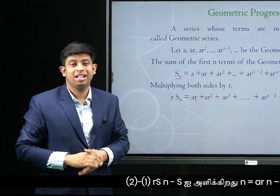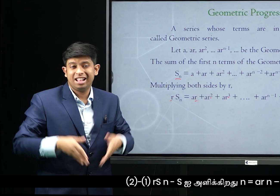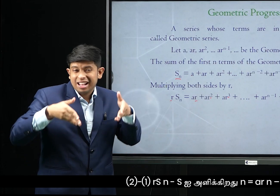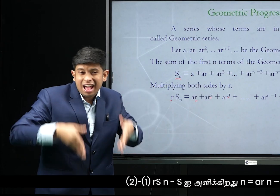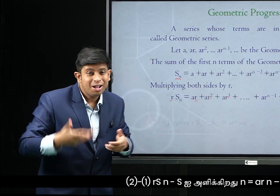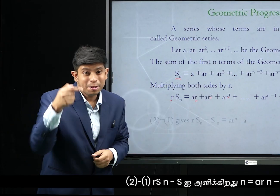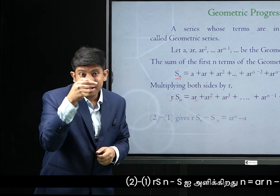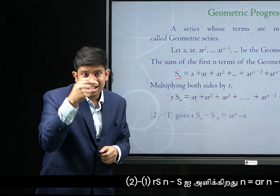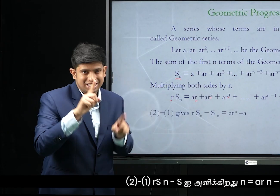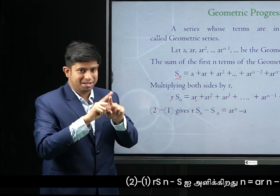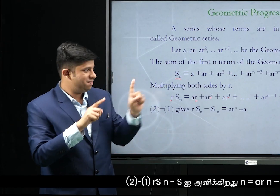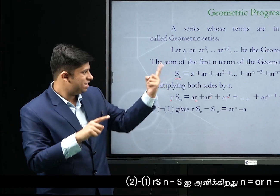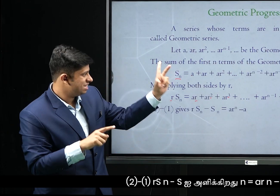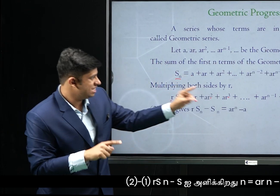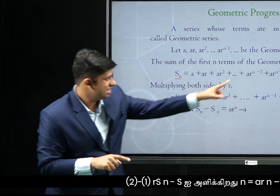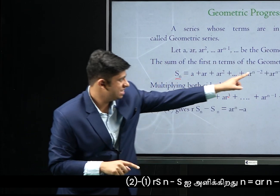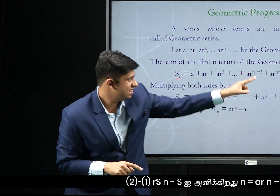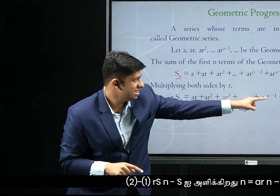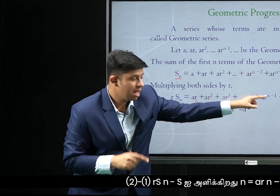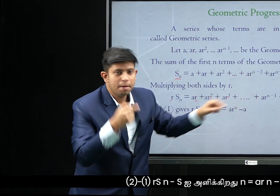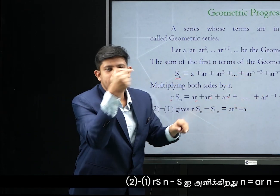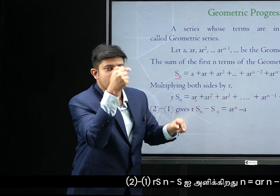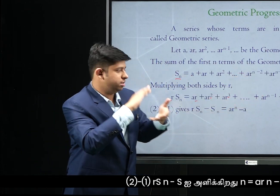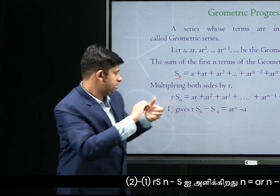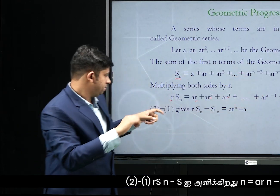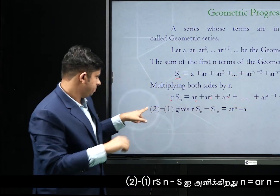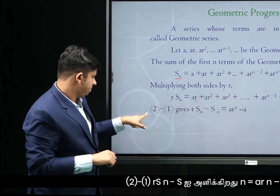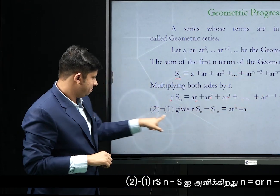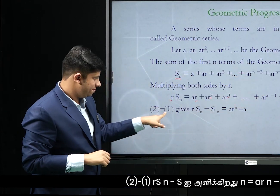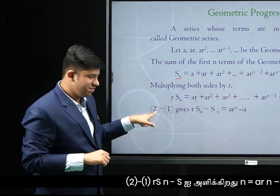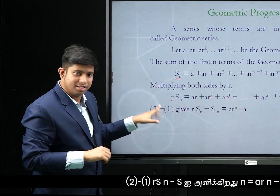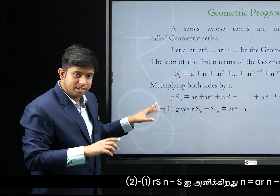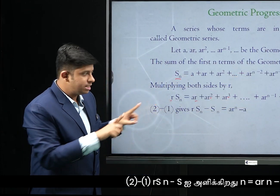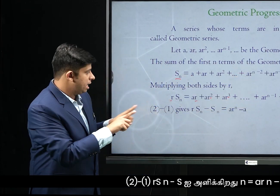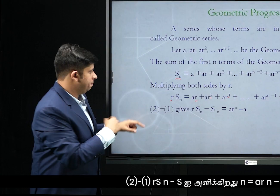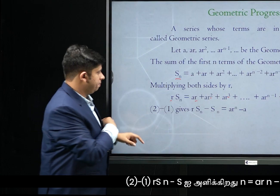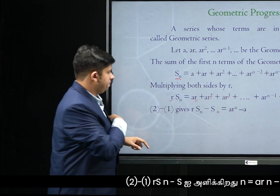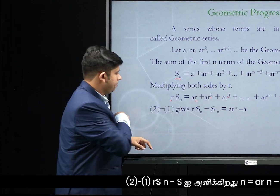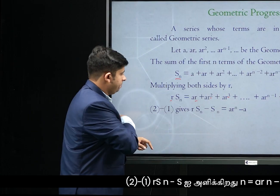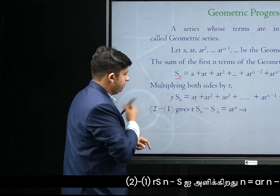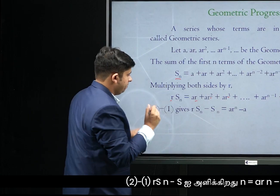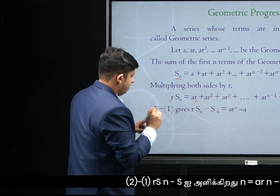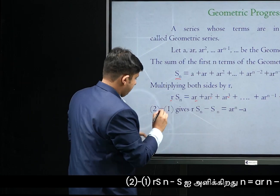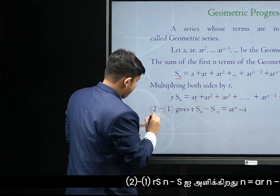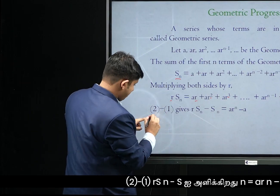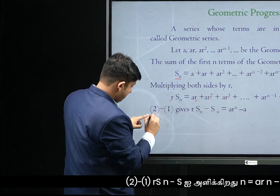2 கழித்தல் 1 அதாவது rs கீழிலக்கு n கழித்தல் s கீழிலக்கு